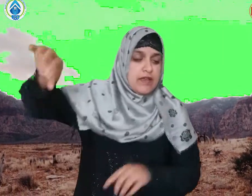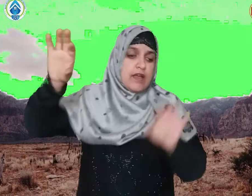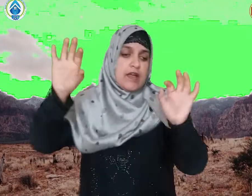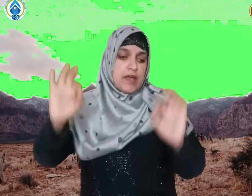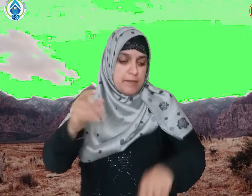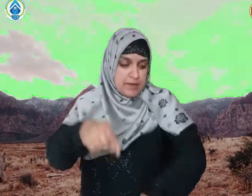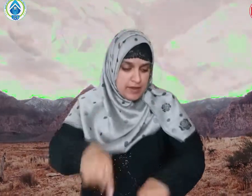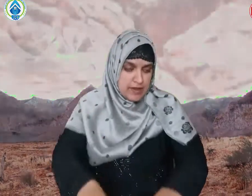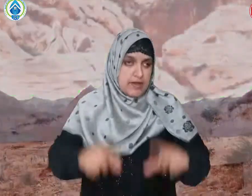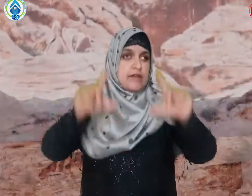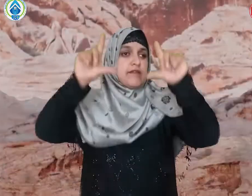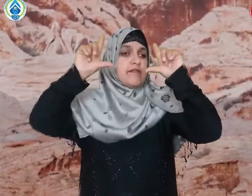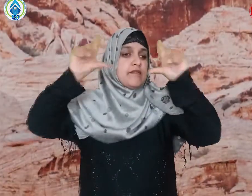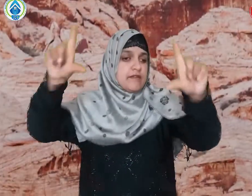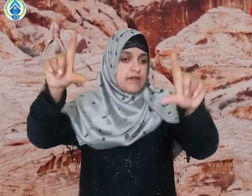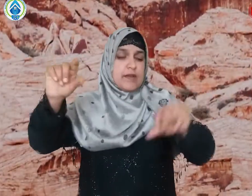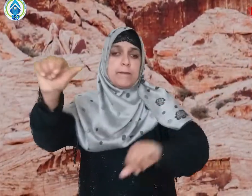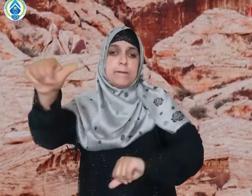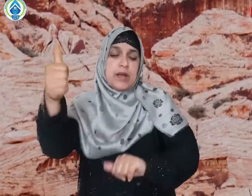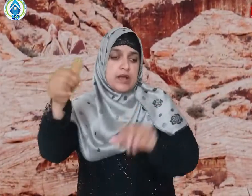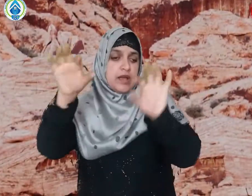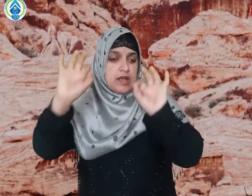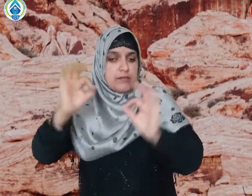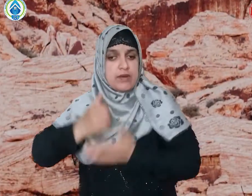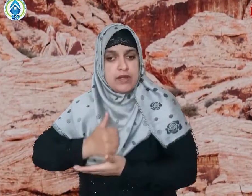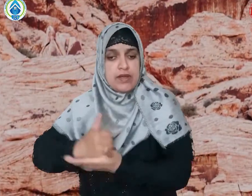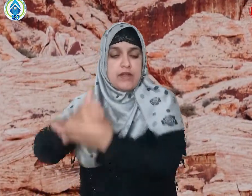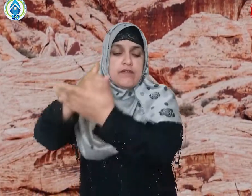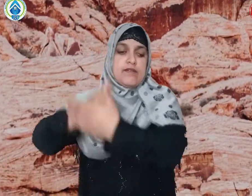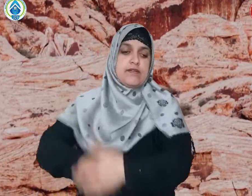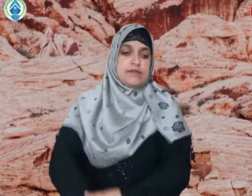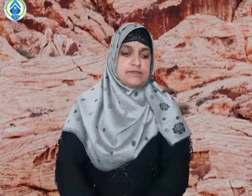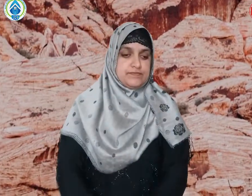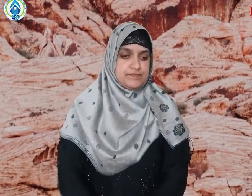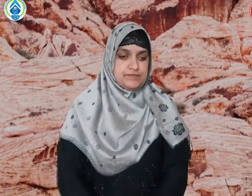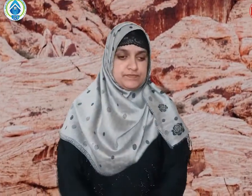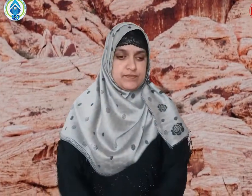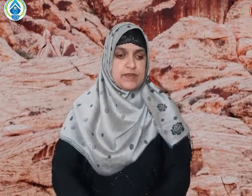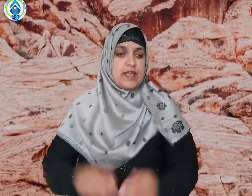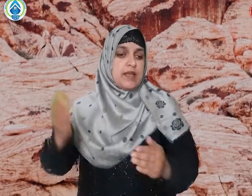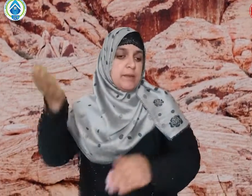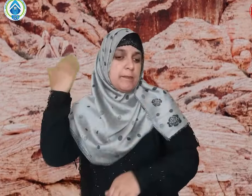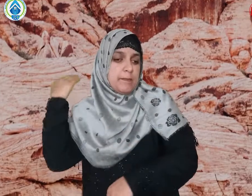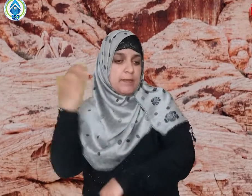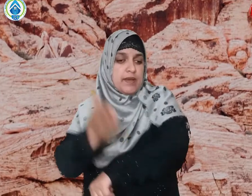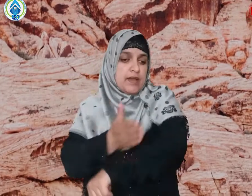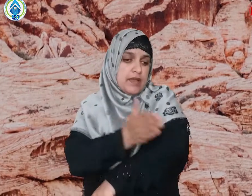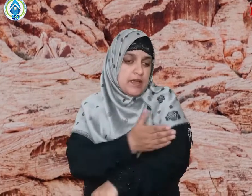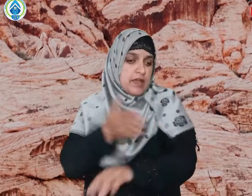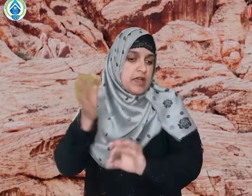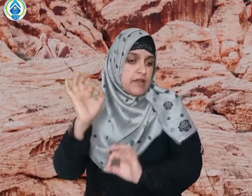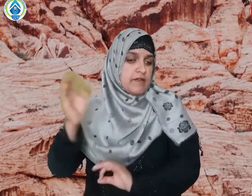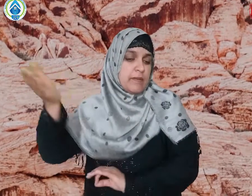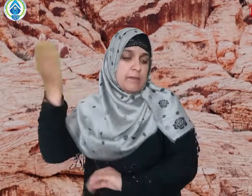تھا، اسی لیے ان بادشاہوں نے دیر البحر کے پیچھے مغربی پہاڑیوں میں موجود ایک سنسان وادی میں اپنے مقبرے چھپا